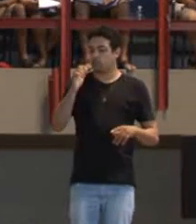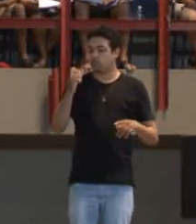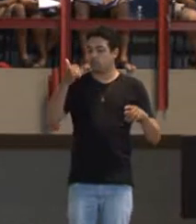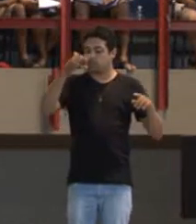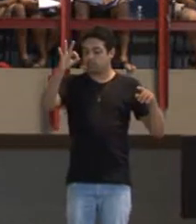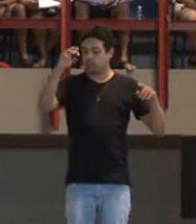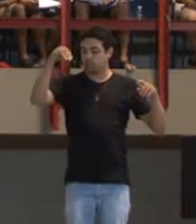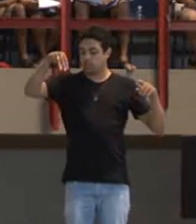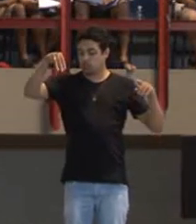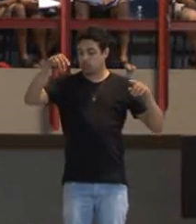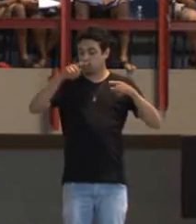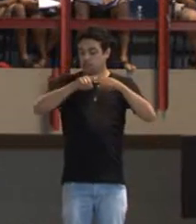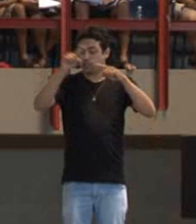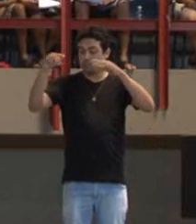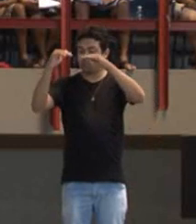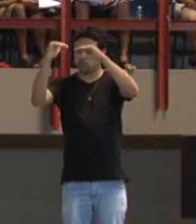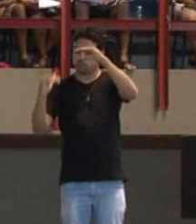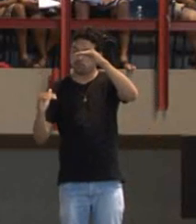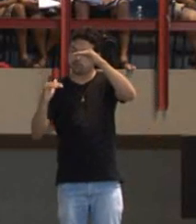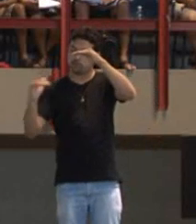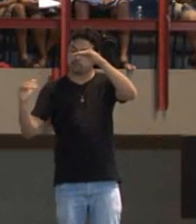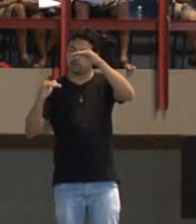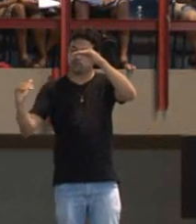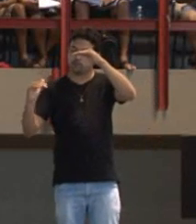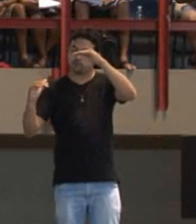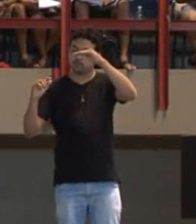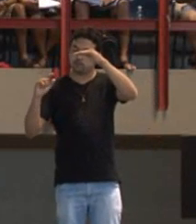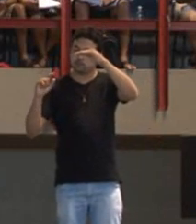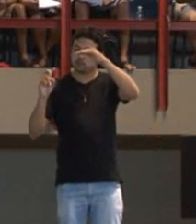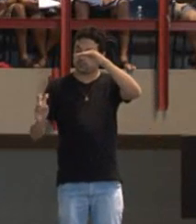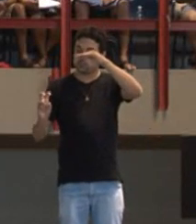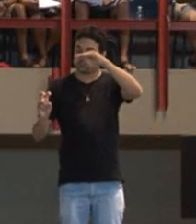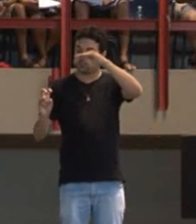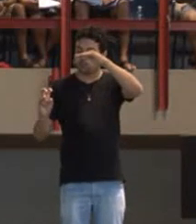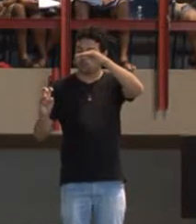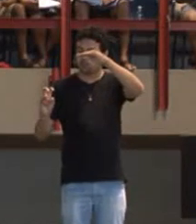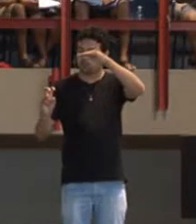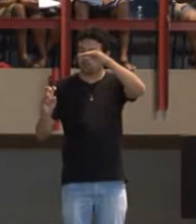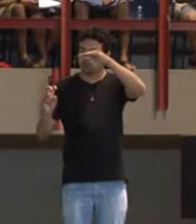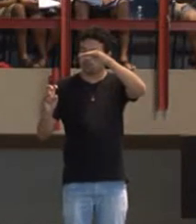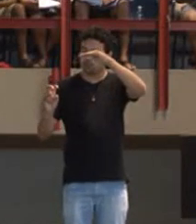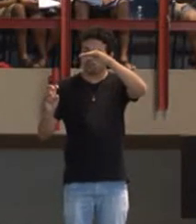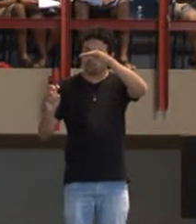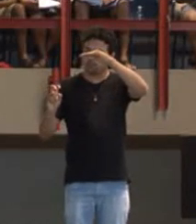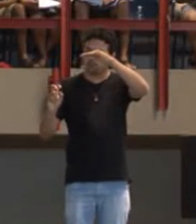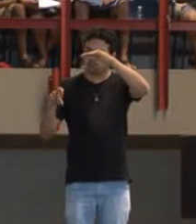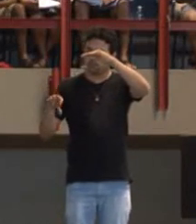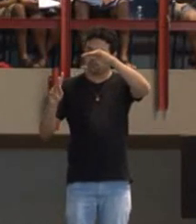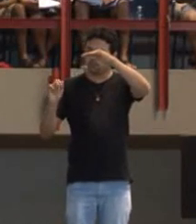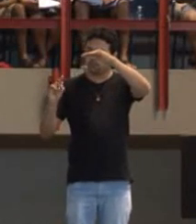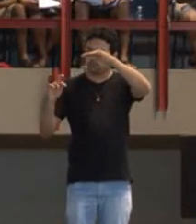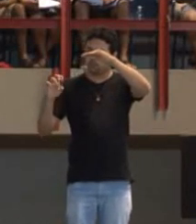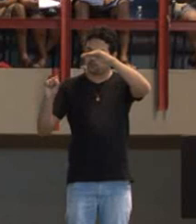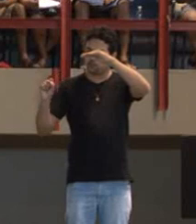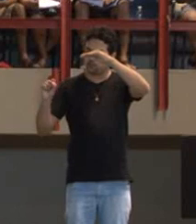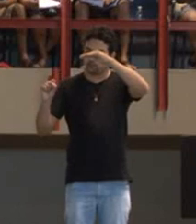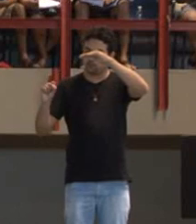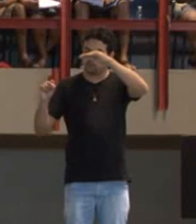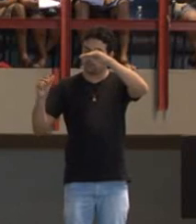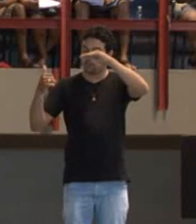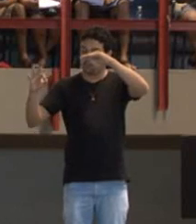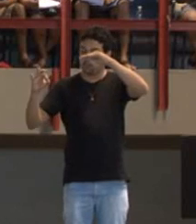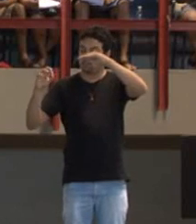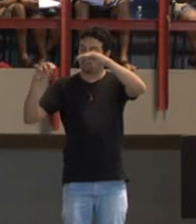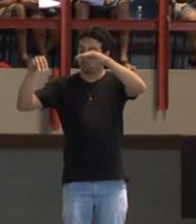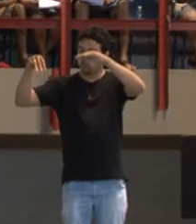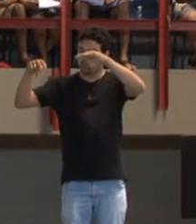minutos. Depois a corrente muda, para que valor? 5 amperes, mas durante quanto tempo? 10